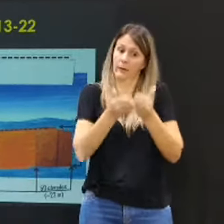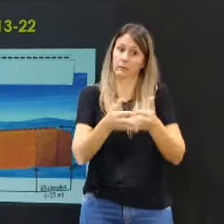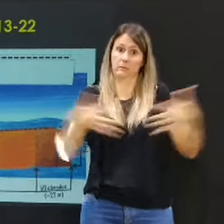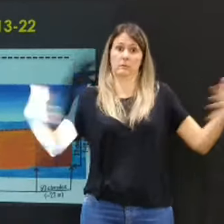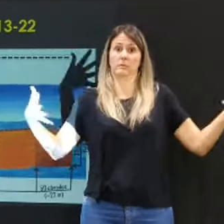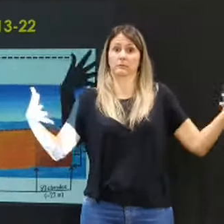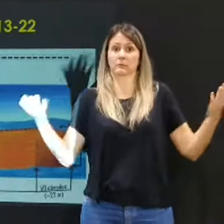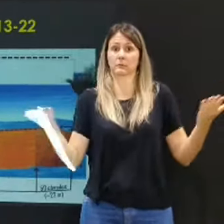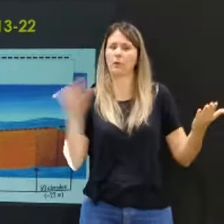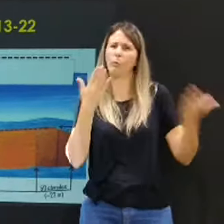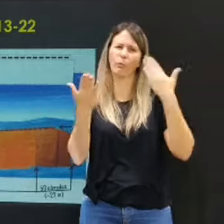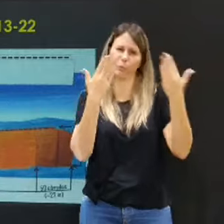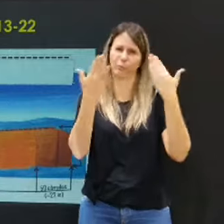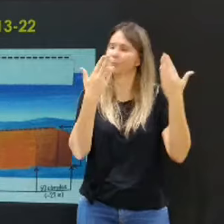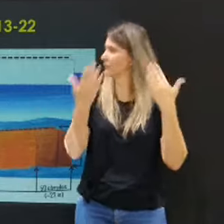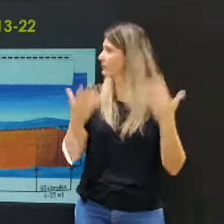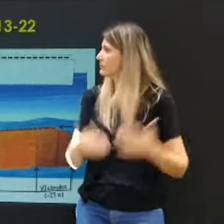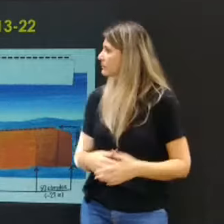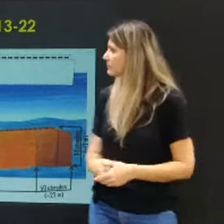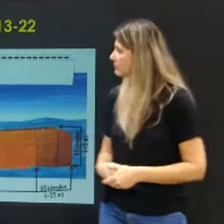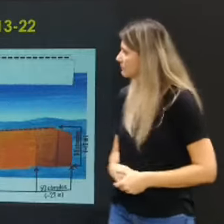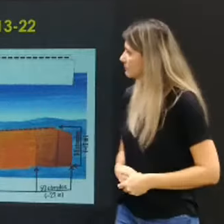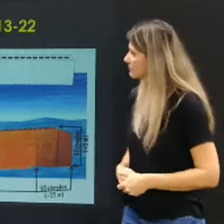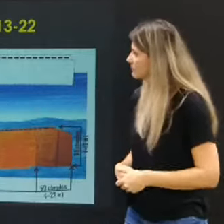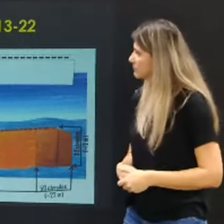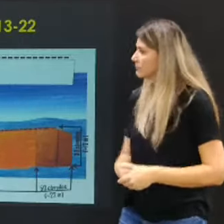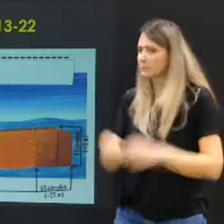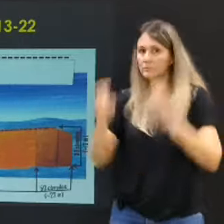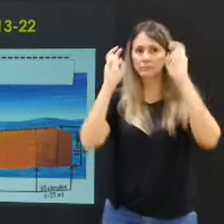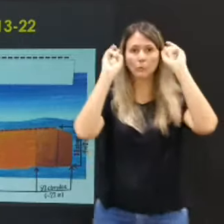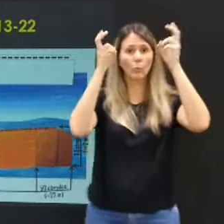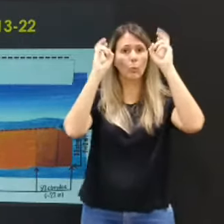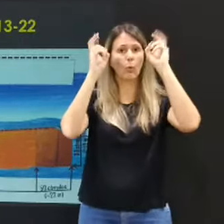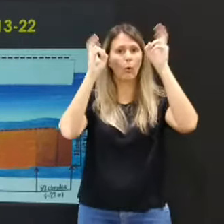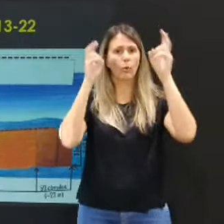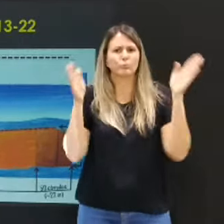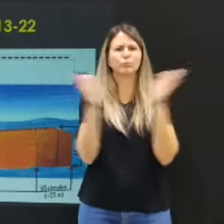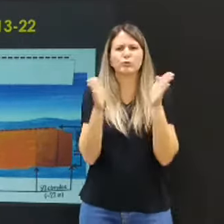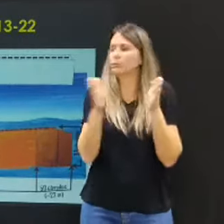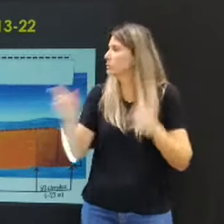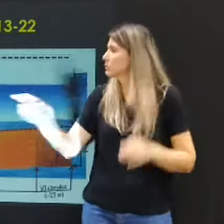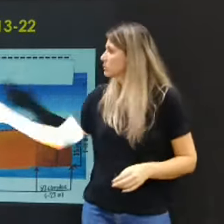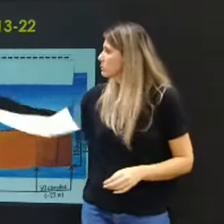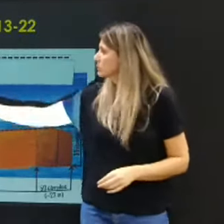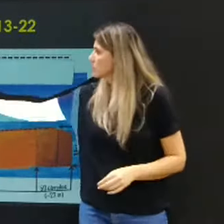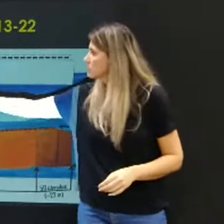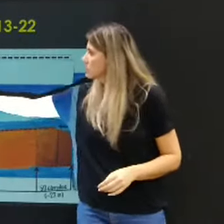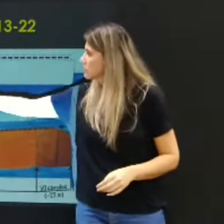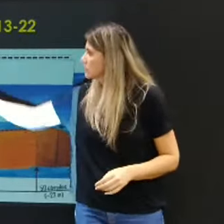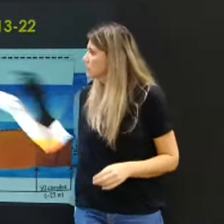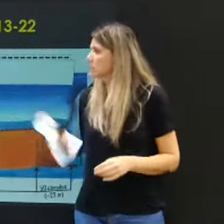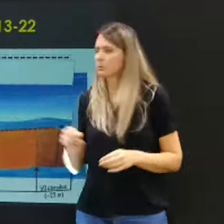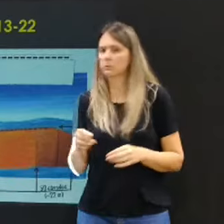Mas quando a gente está presente, a gente vê a comparação que é imenso, não é verdade? Por causa da questão de distância. Parece, quando está longe